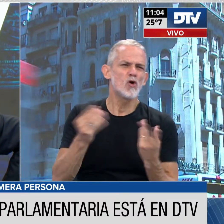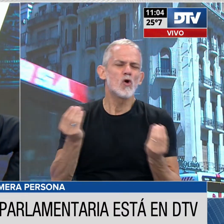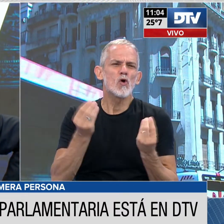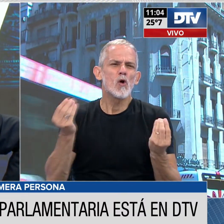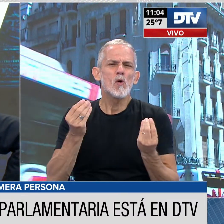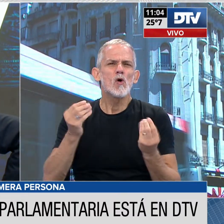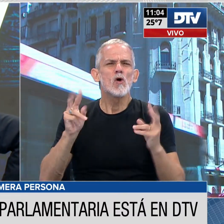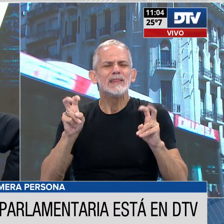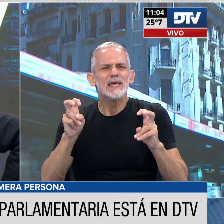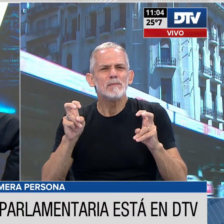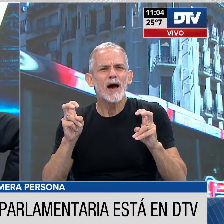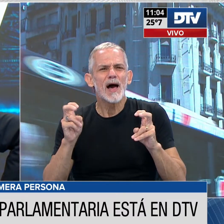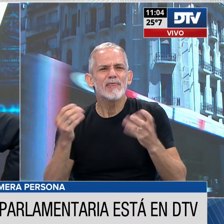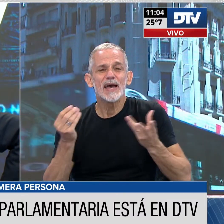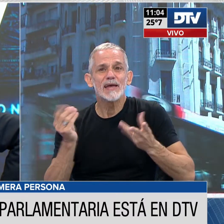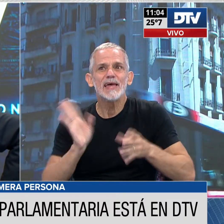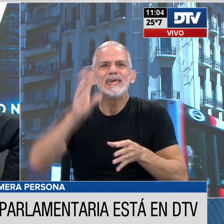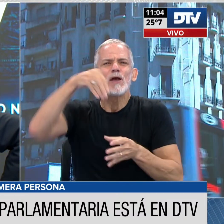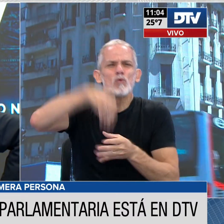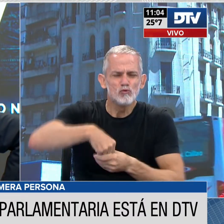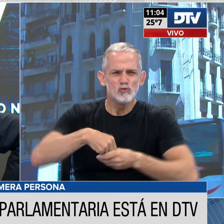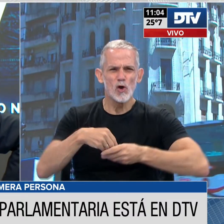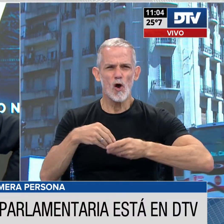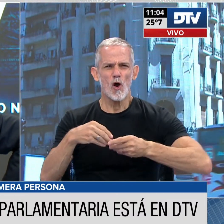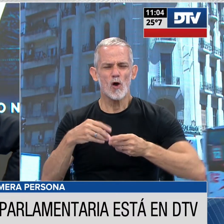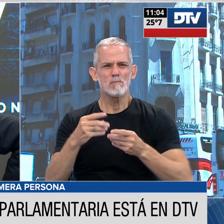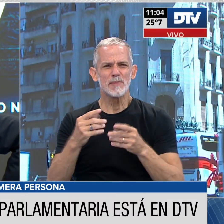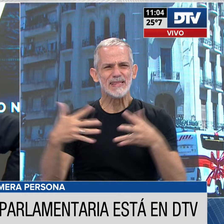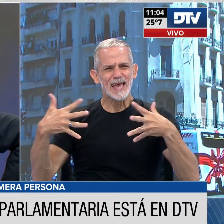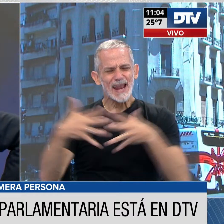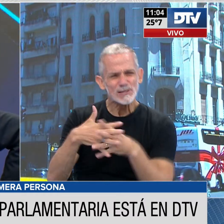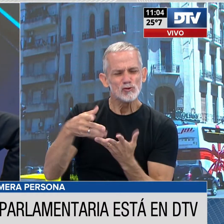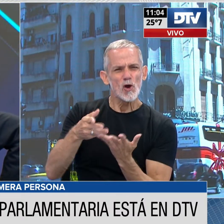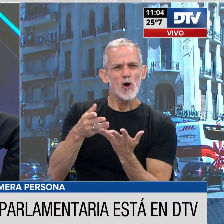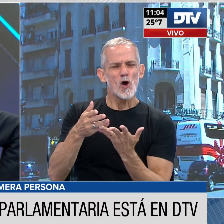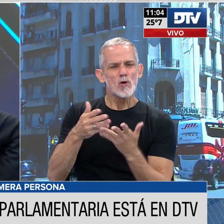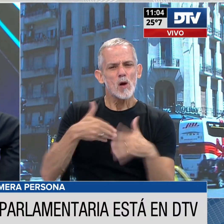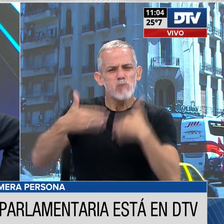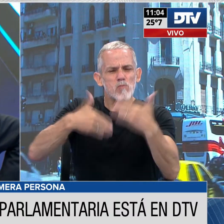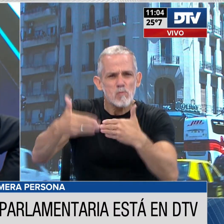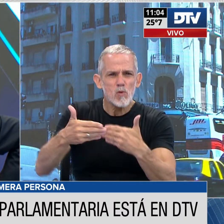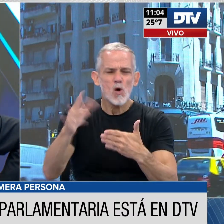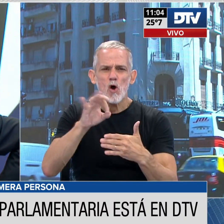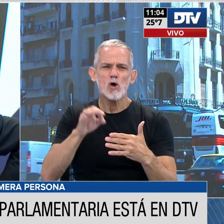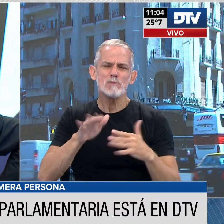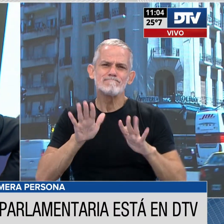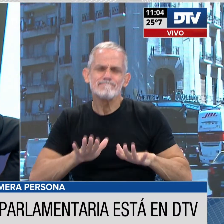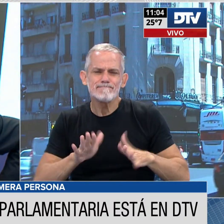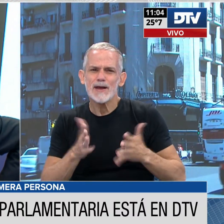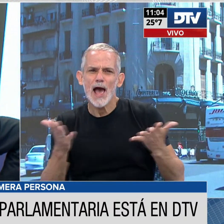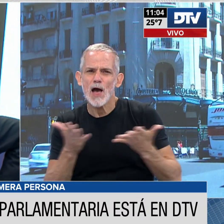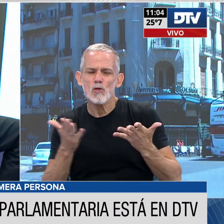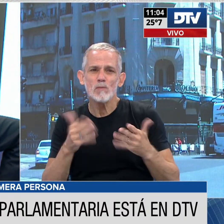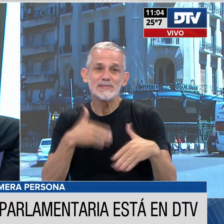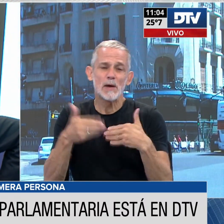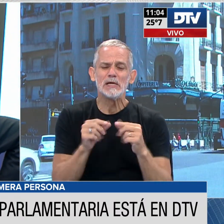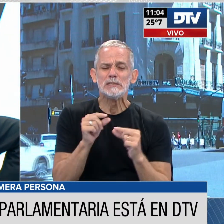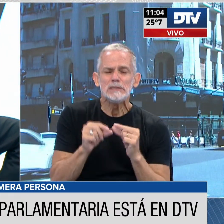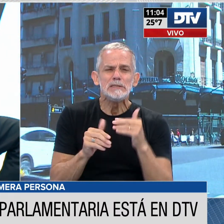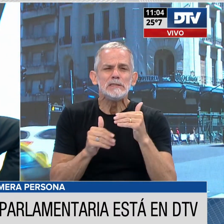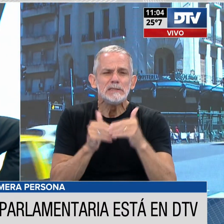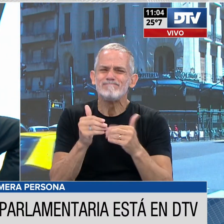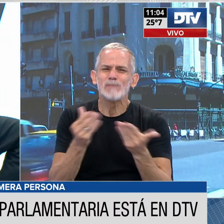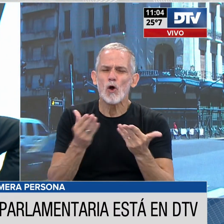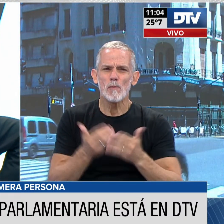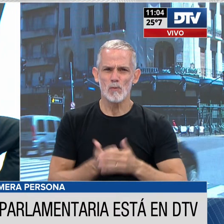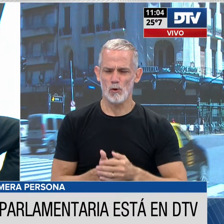el tema de la inclusión, el tema de la integración? ¿Se avanza, no se avanza, se avanza muy poco? ¿Cómo lo